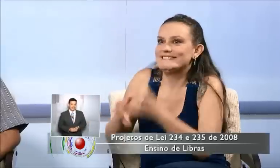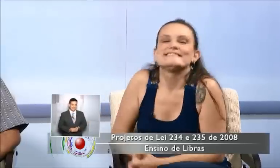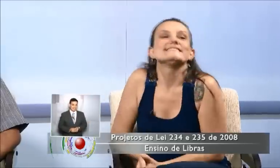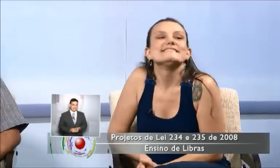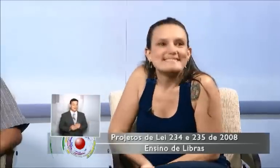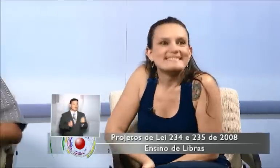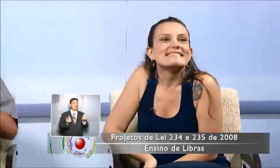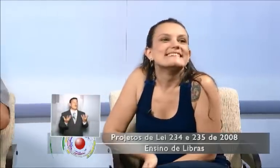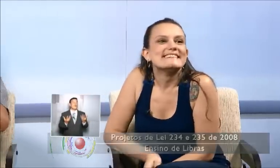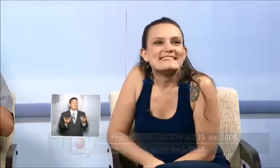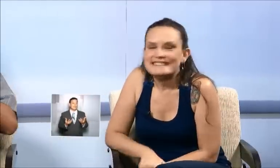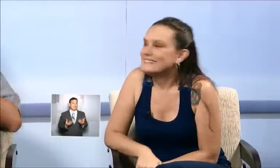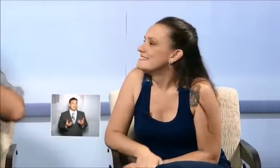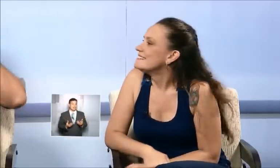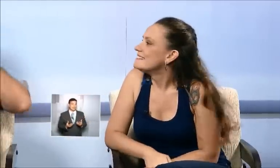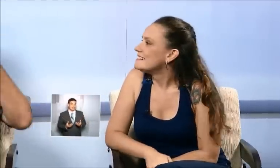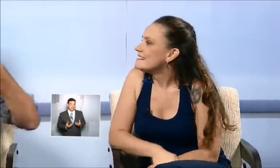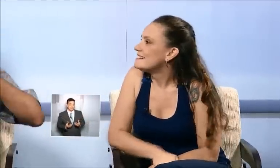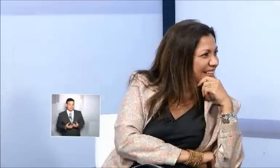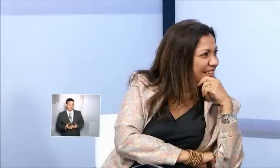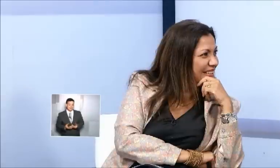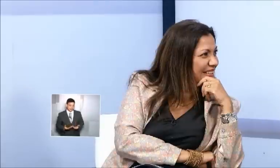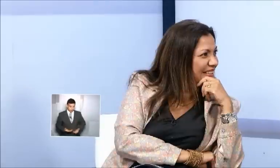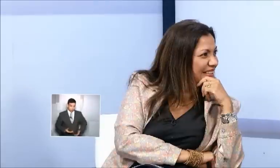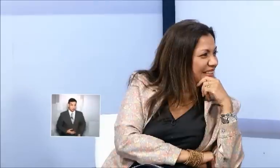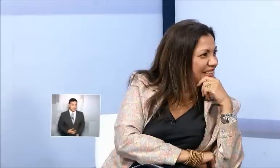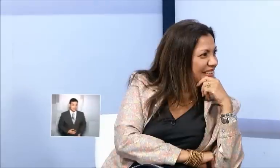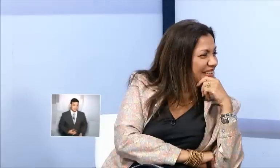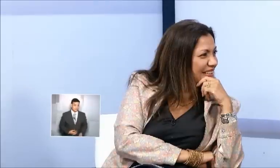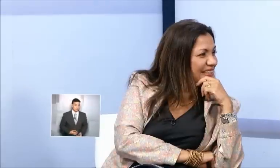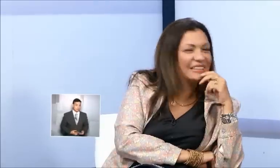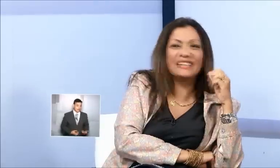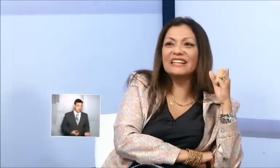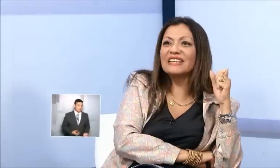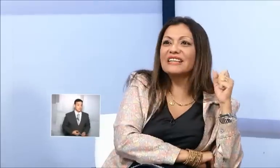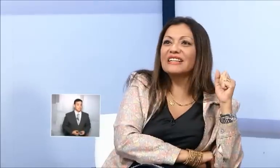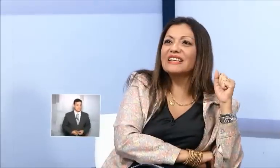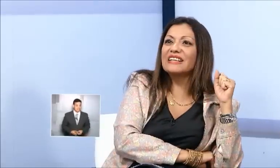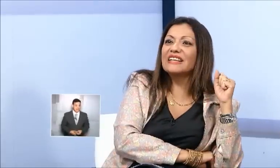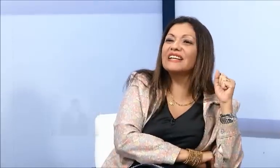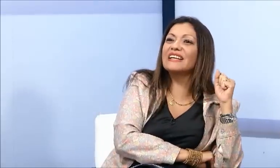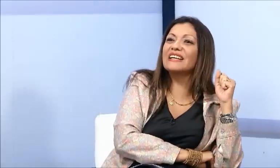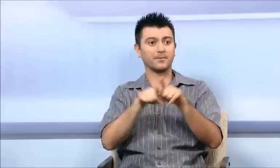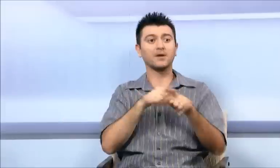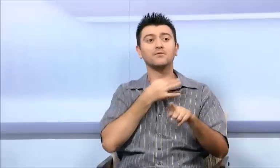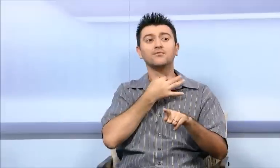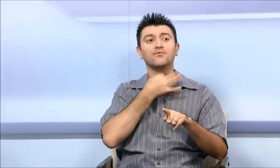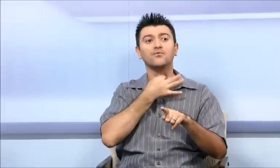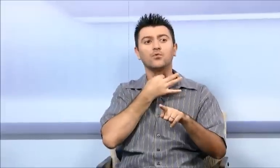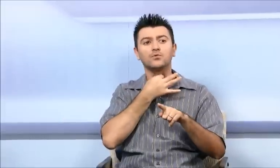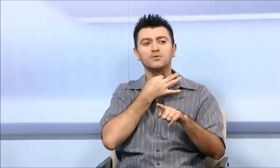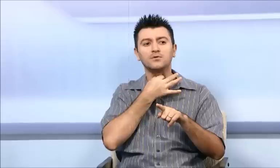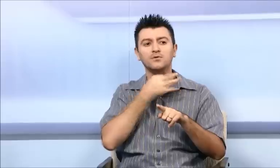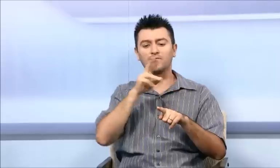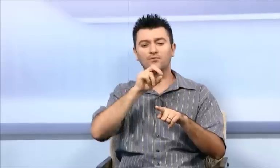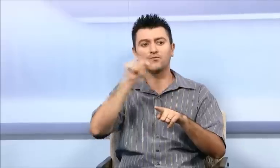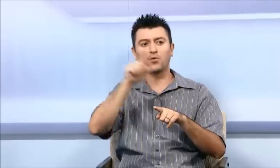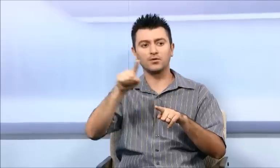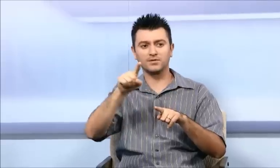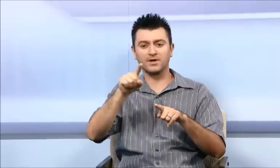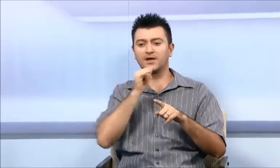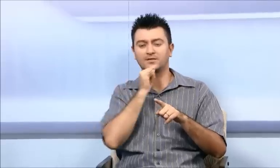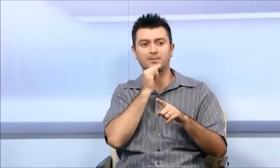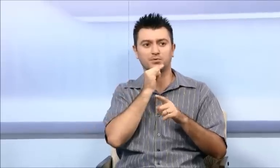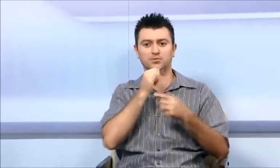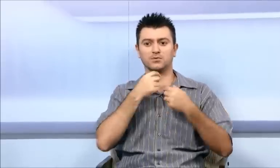né? É, bate-mão, fala. Então, antes estava falando um pouco da expressão corporal, expressão facial, É. igual a entonação de